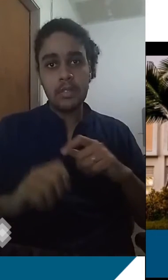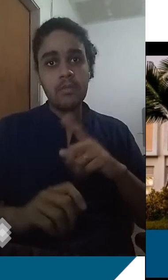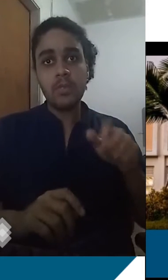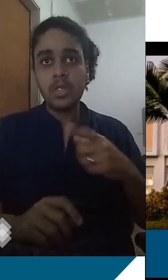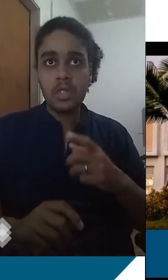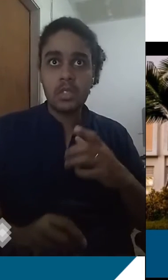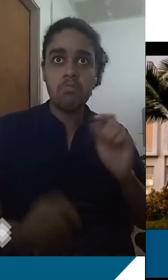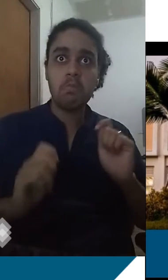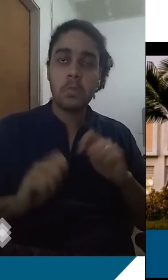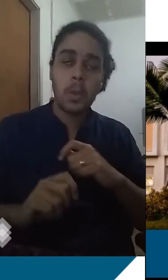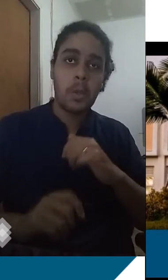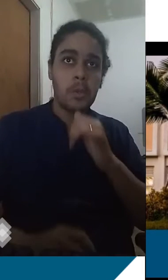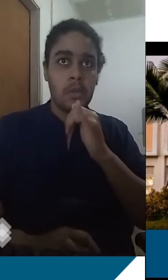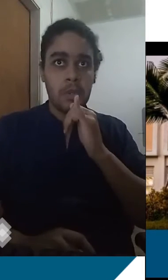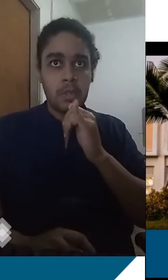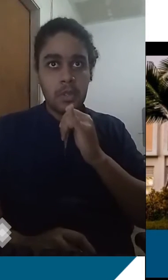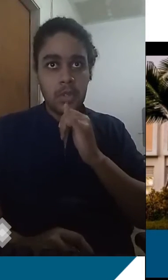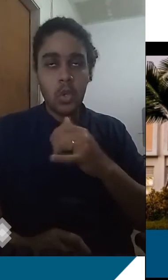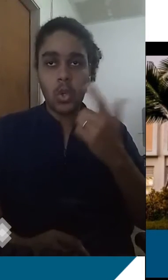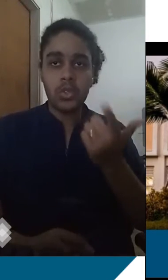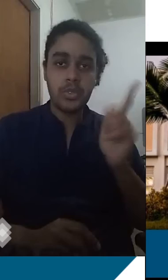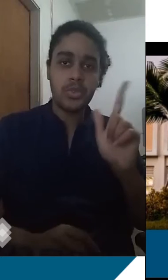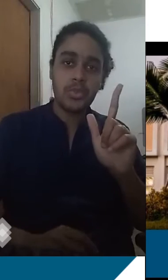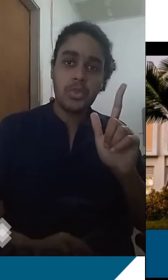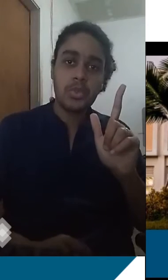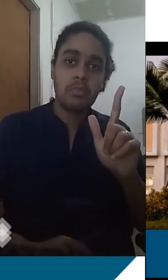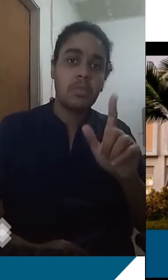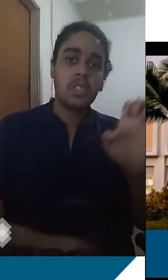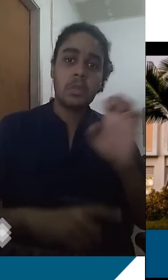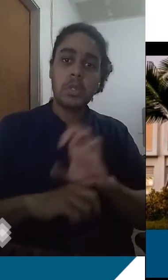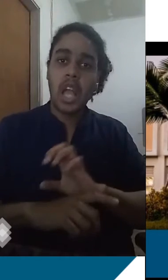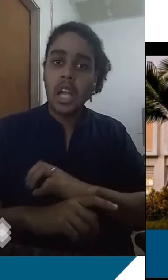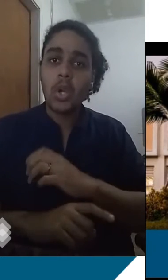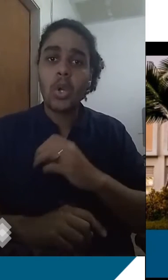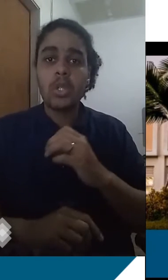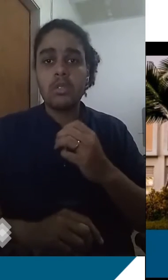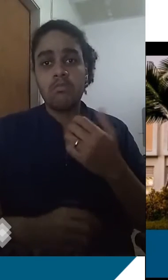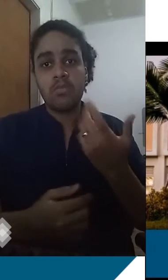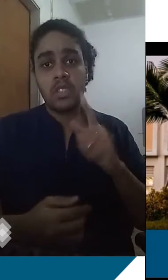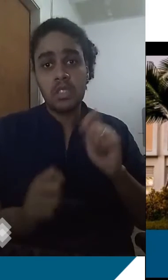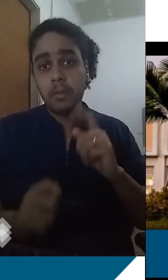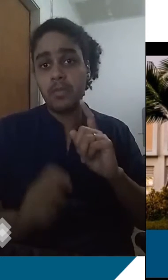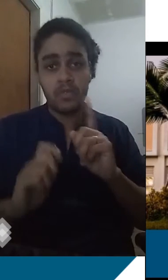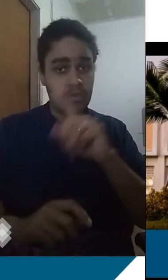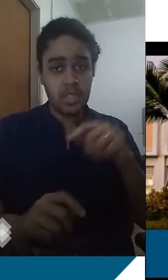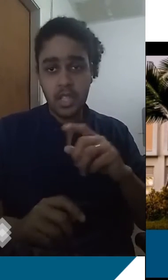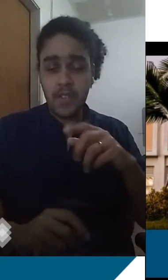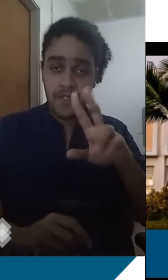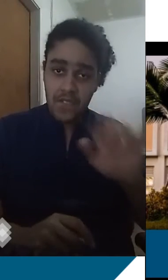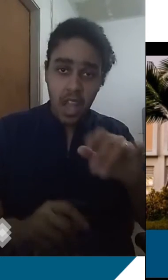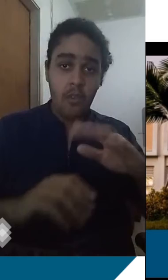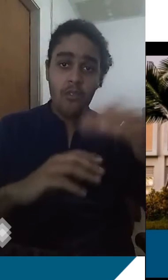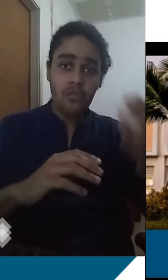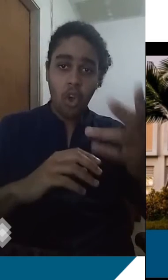que algum de vocês tenha a possibilidade, né, tenha família que mora em outro estado, em outra cidade, e torna uma possibilidade de vocês se